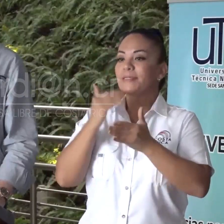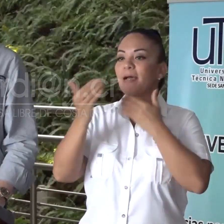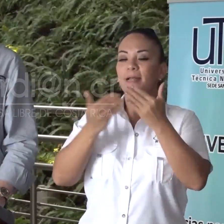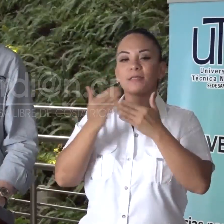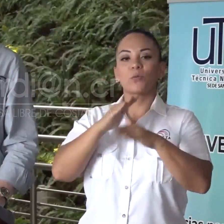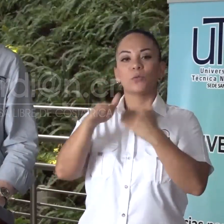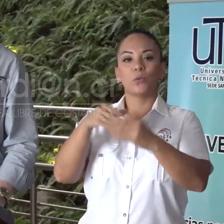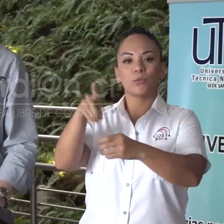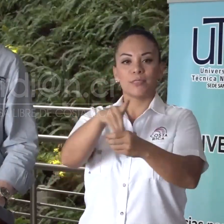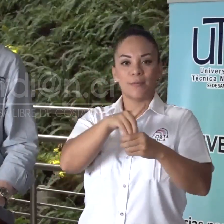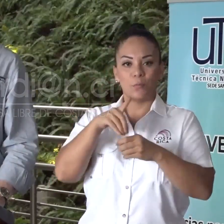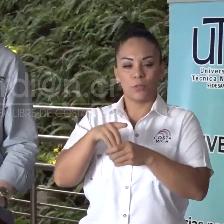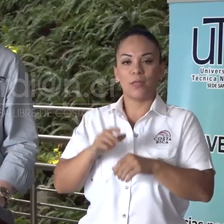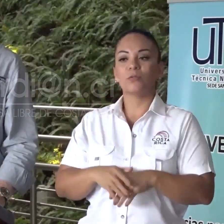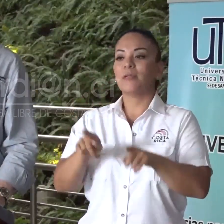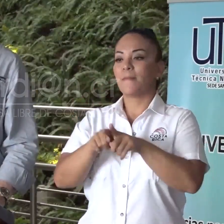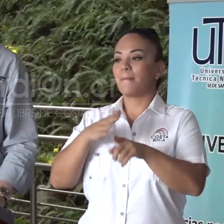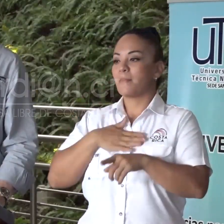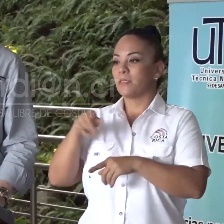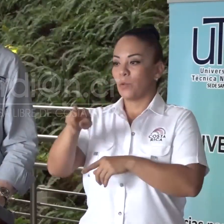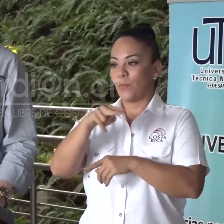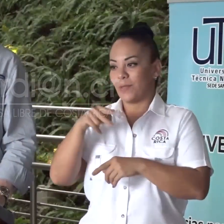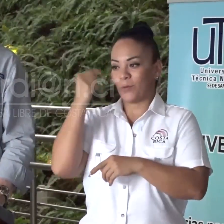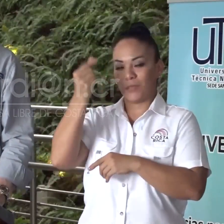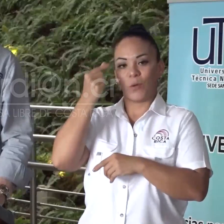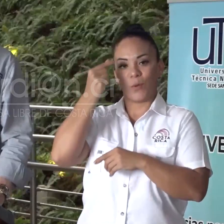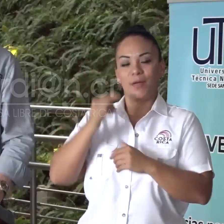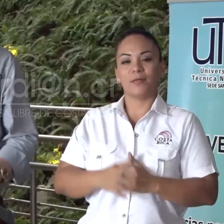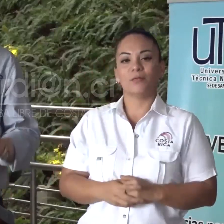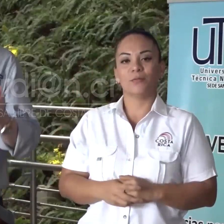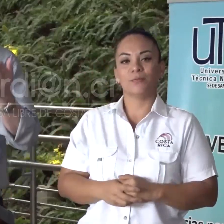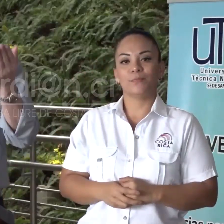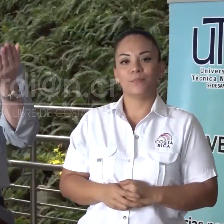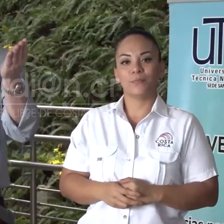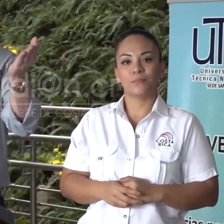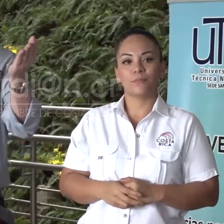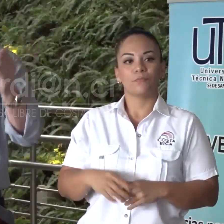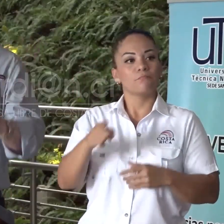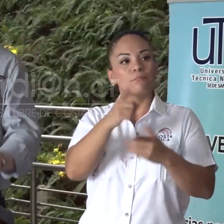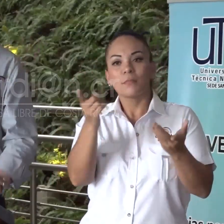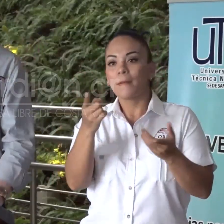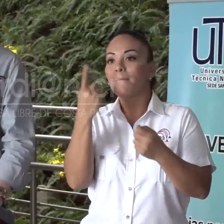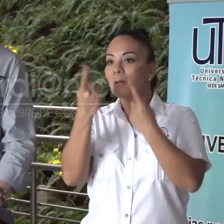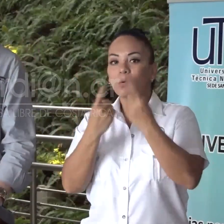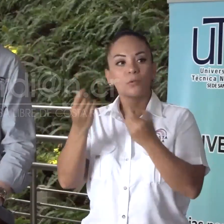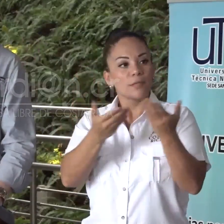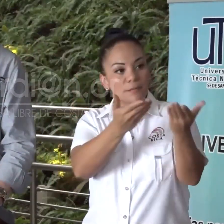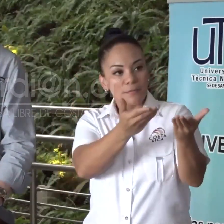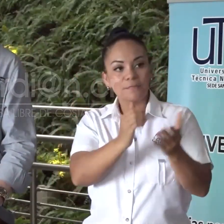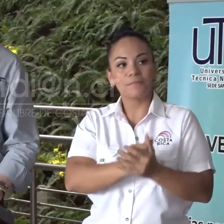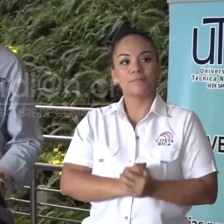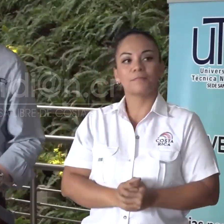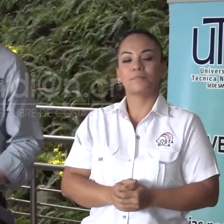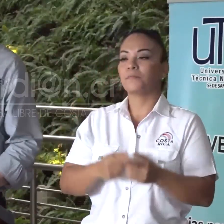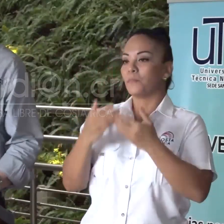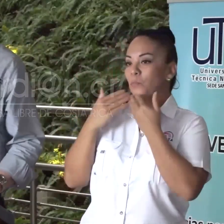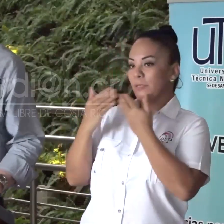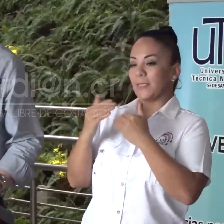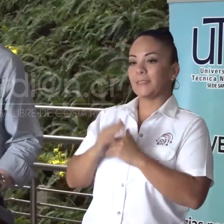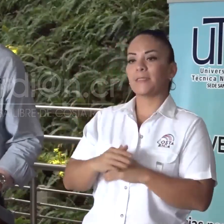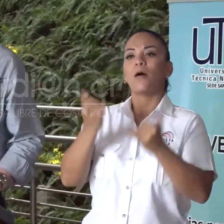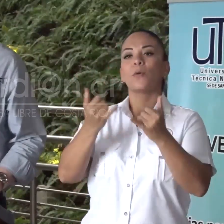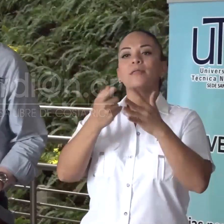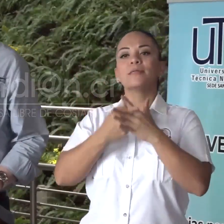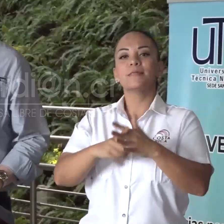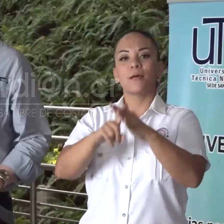los diputados y a mis colegas de gobierno. Si tienen preguntas, usted es la que manda. Dele. Vamos